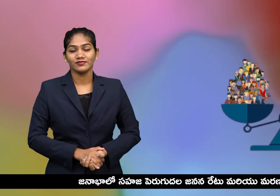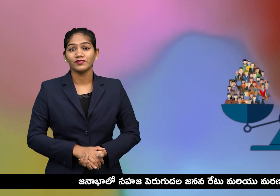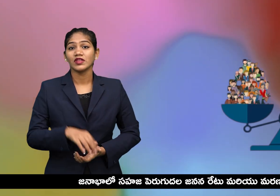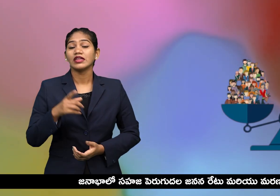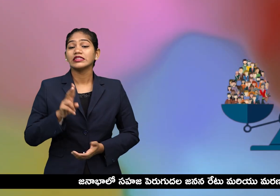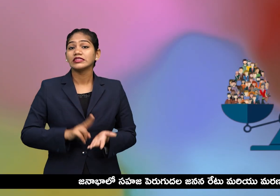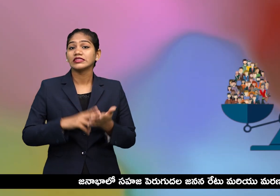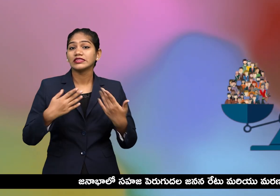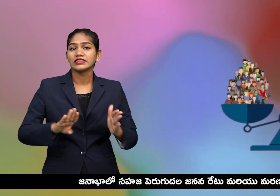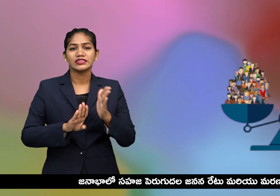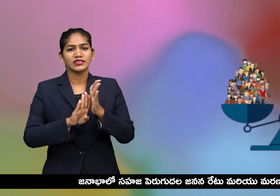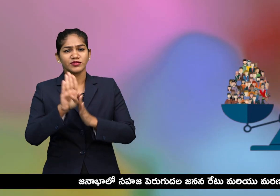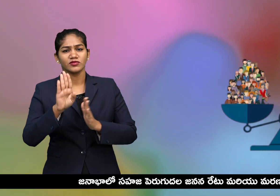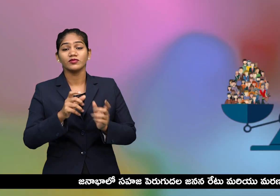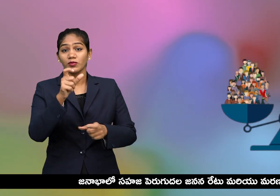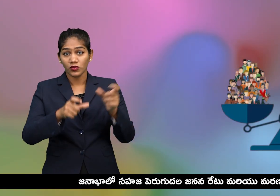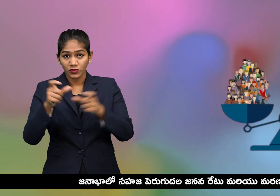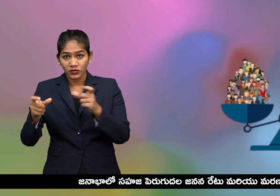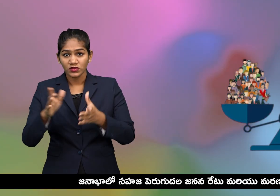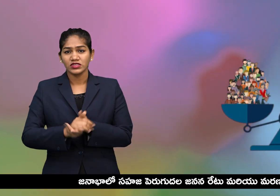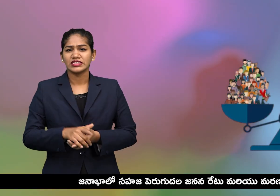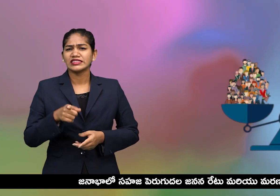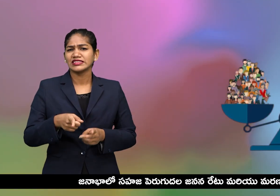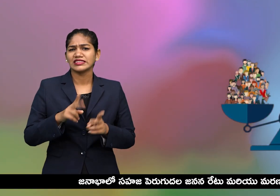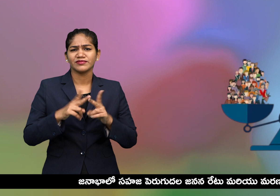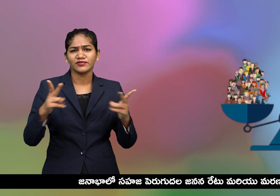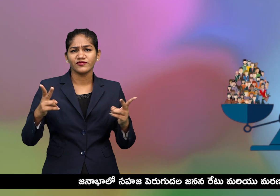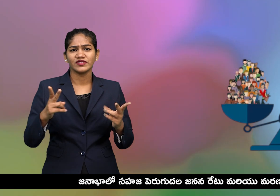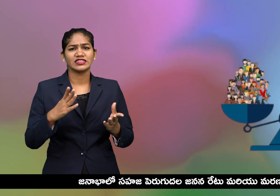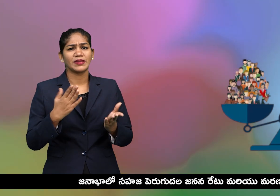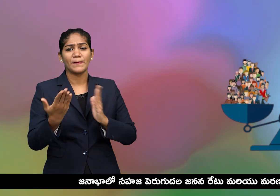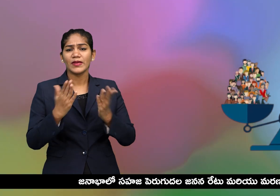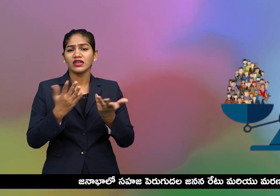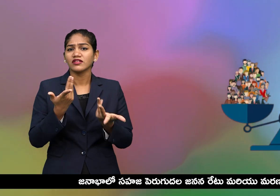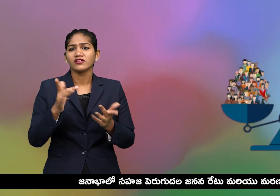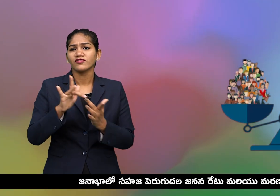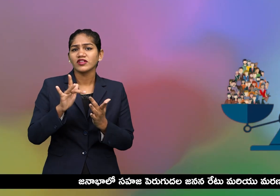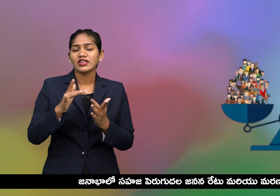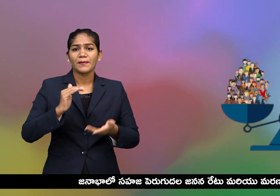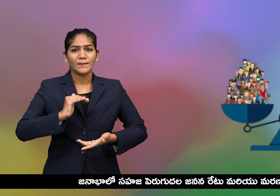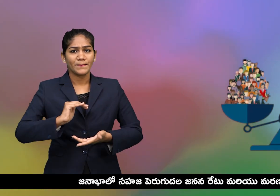జనాభాలో సహజ పెరుగుదల, జనన రేటు మరియు మరణాల మధ్య వ్యత్యాసం.